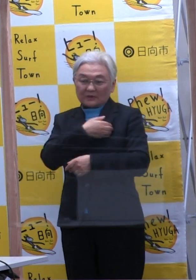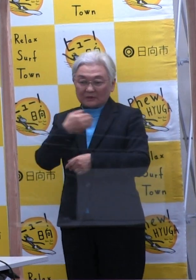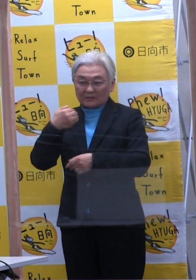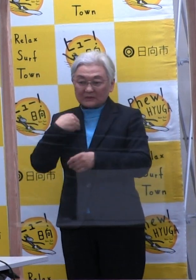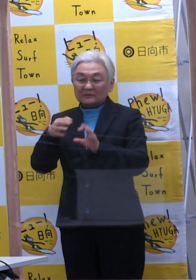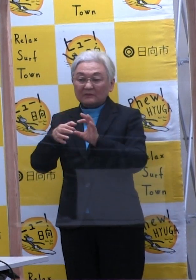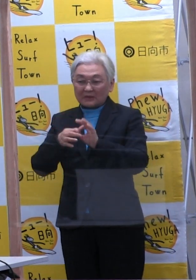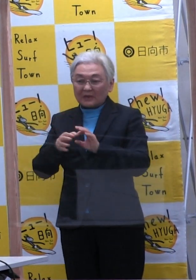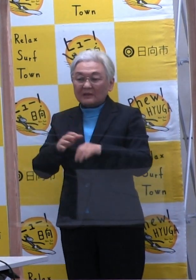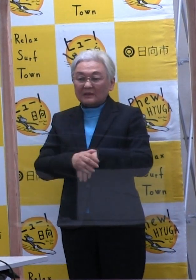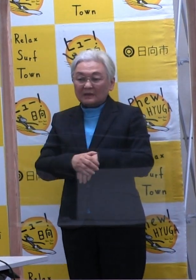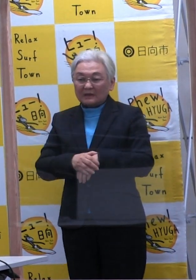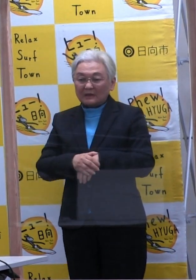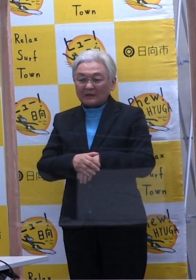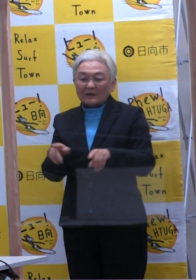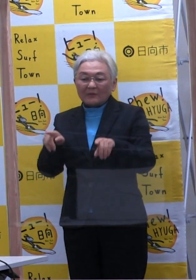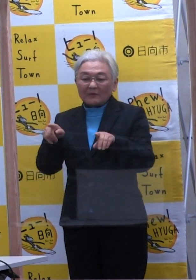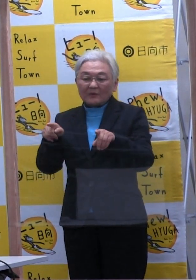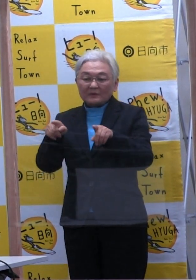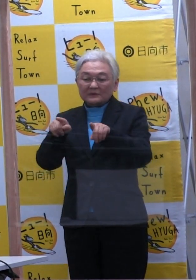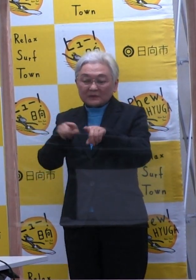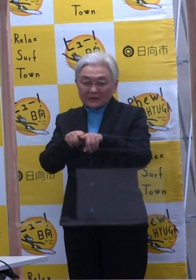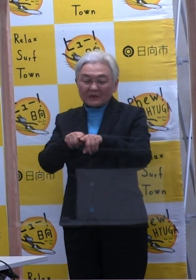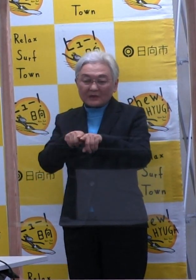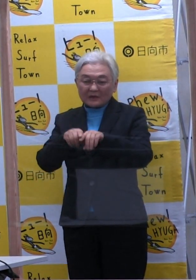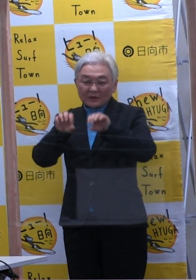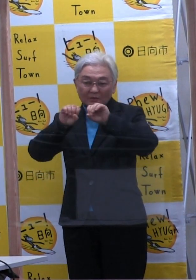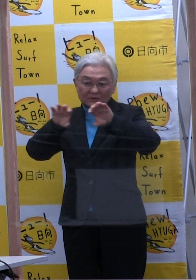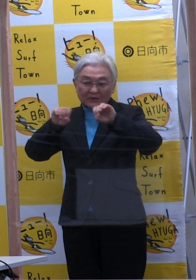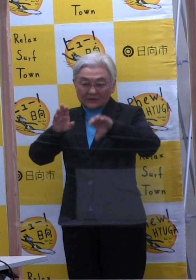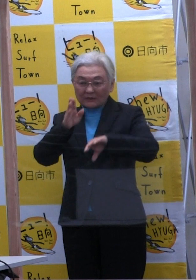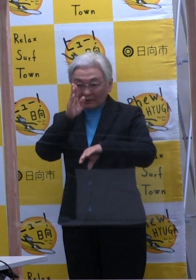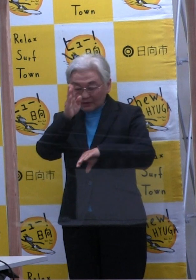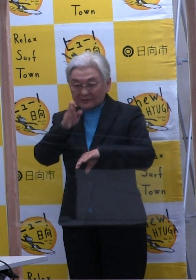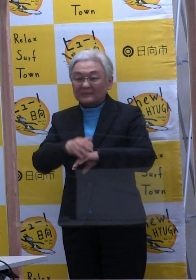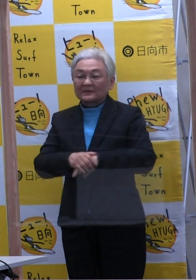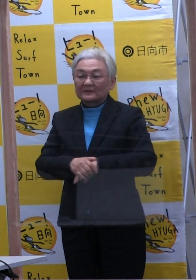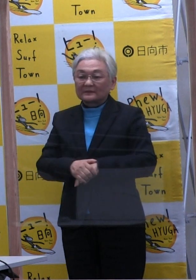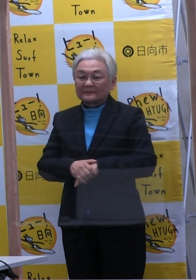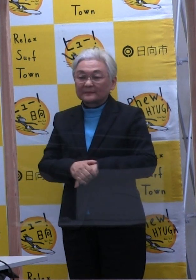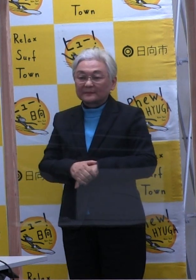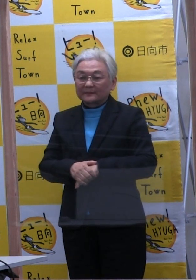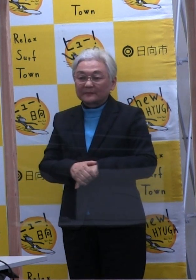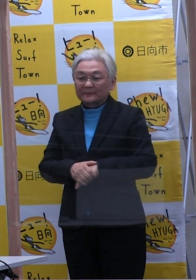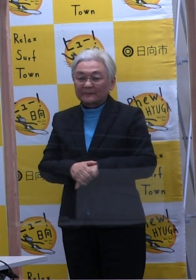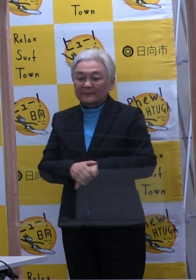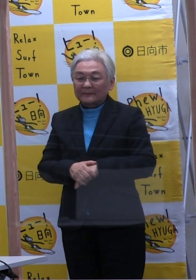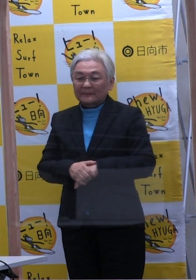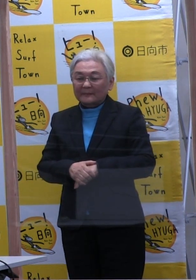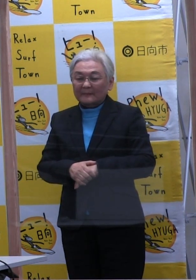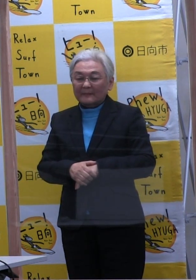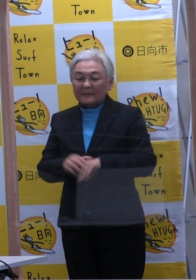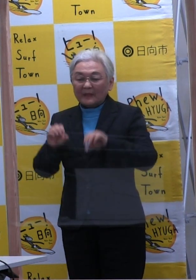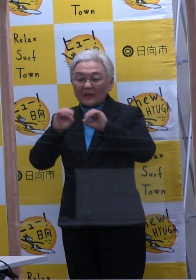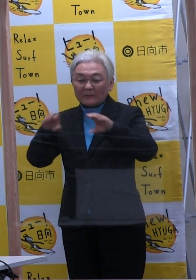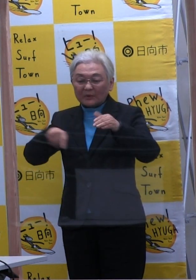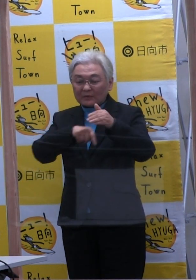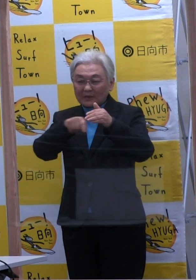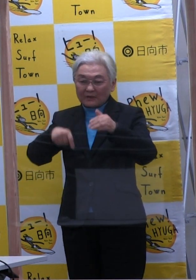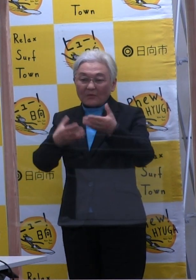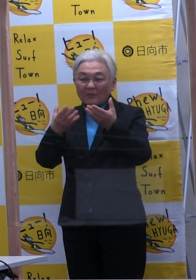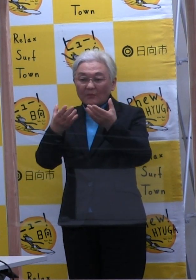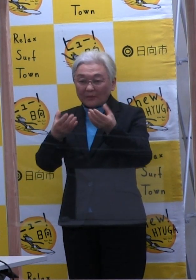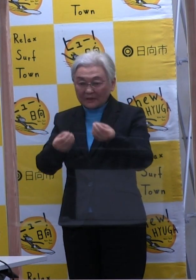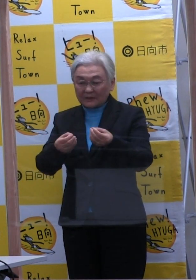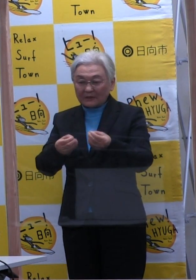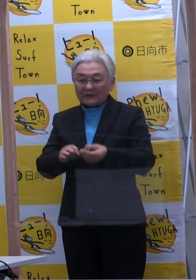りますので、合わせて周知方をお願いをいたします。発表事項は以上とな